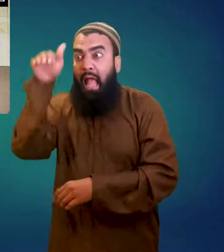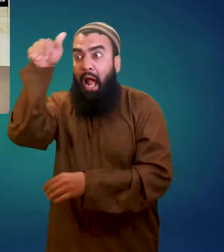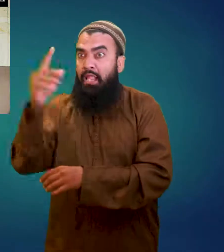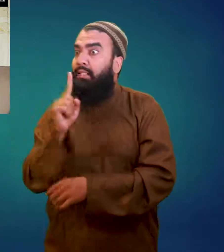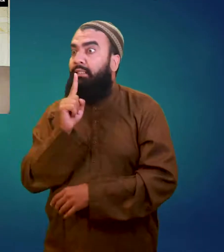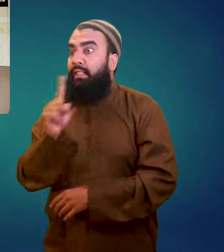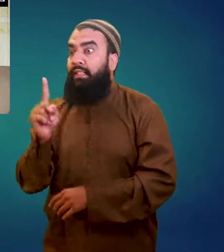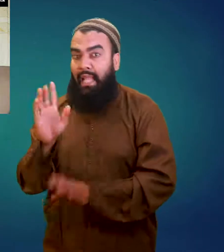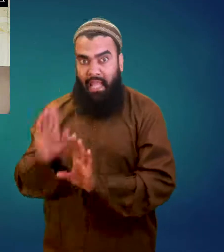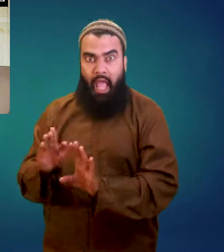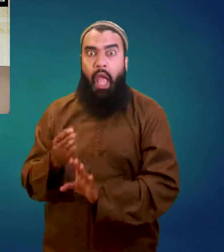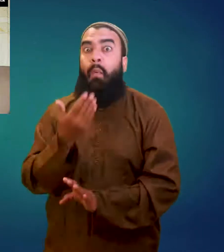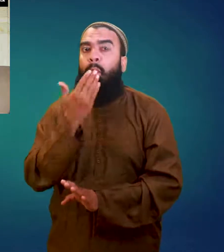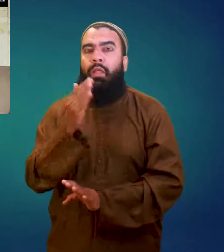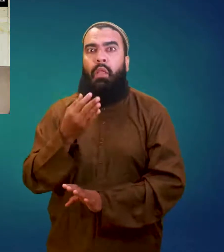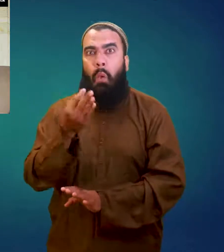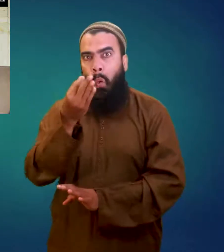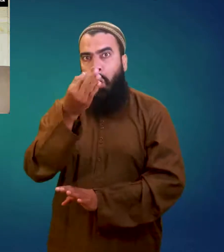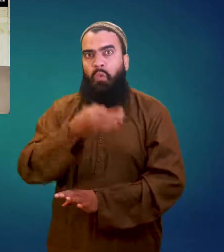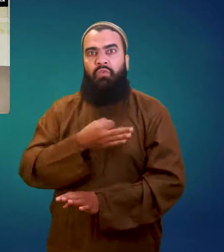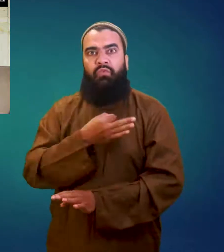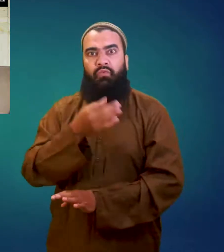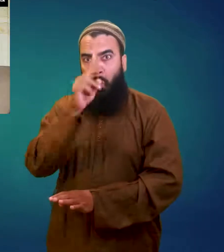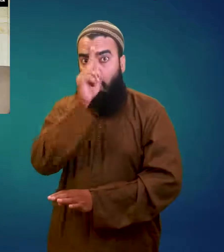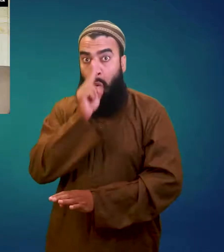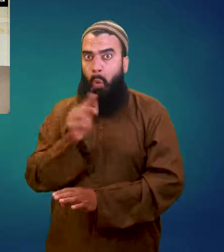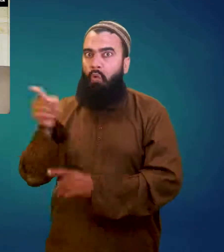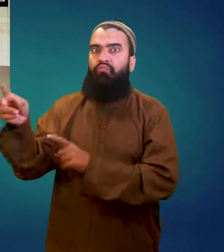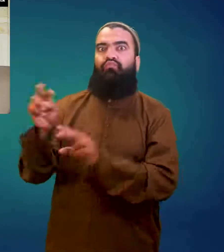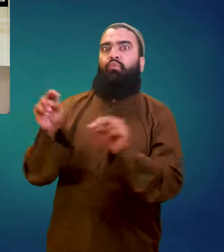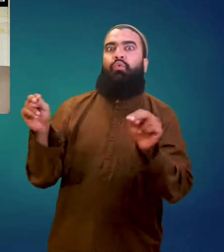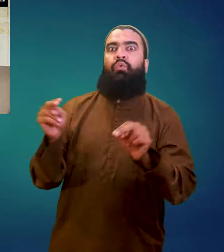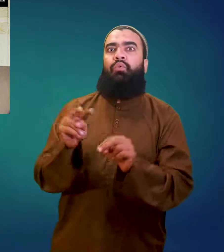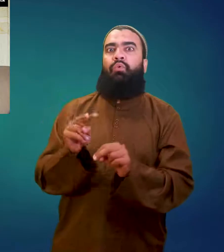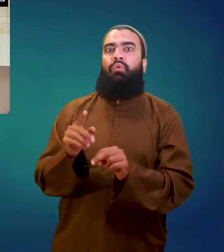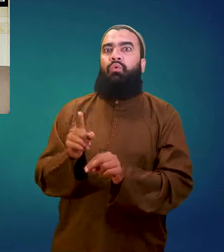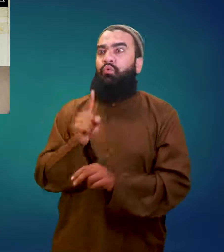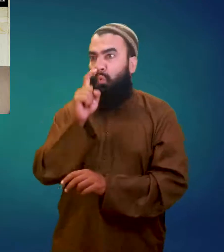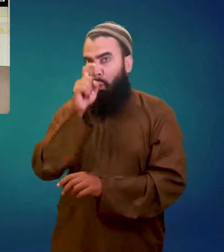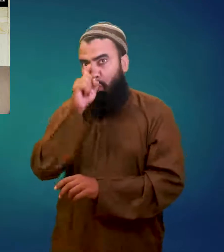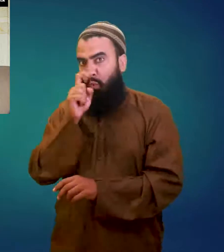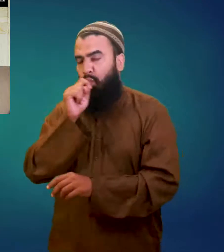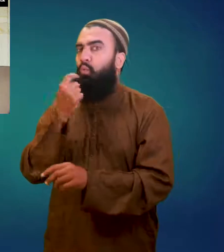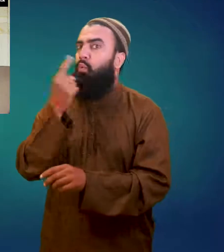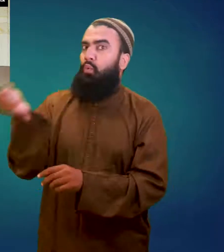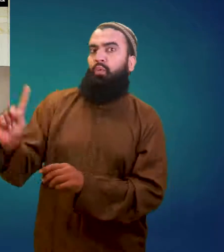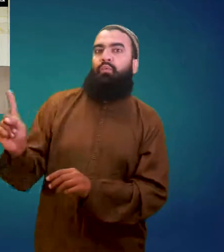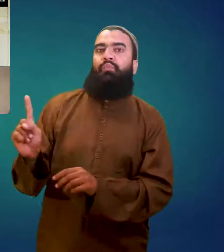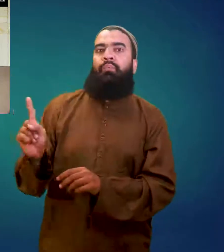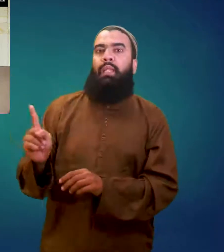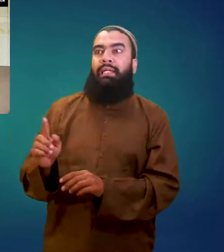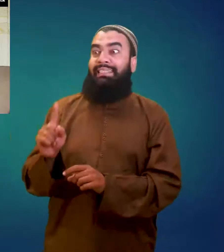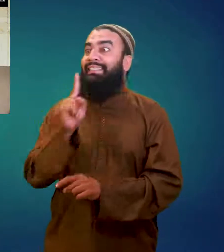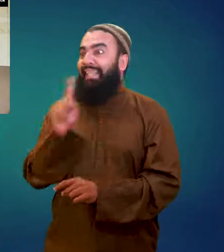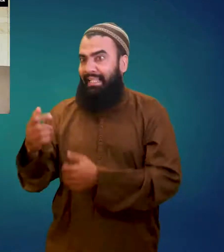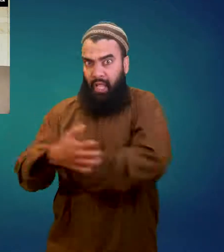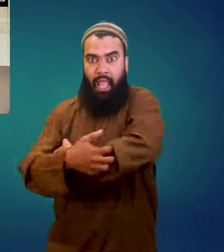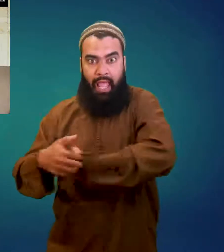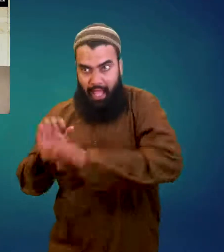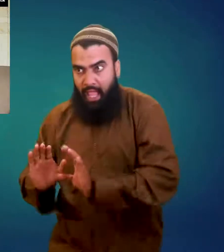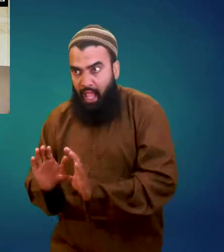اپنی حاجت اور ضرورت لوگوں کے سامنے رکھے اور اس پر تقاضا مال کا کرے، یہ شخص سائل